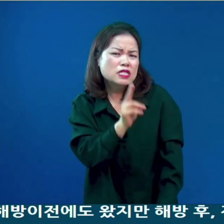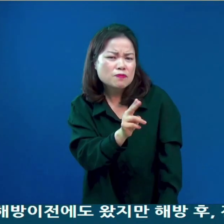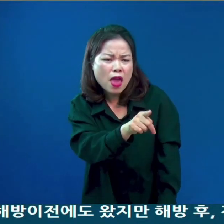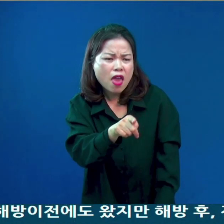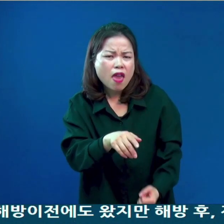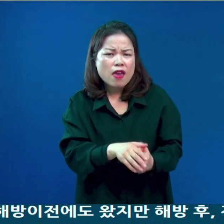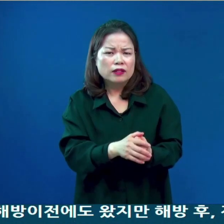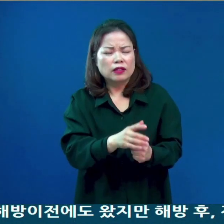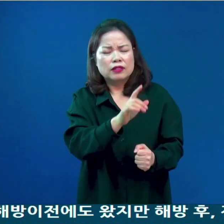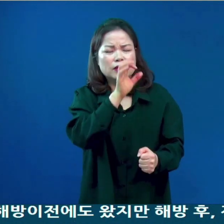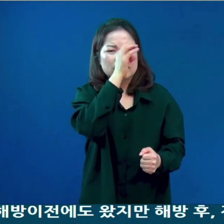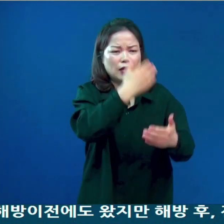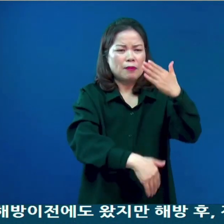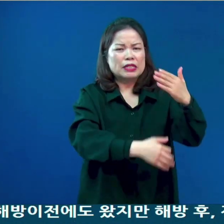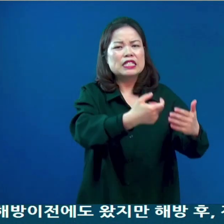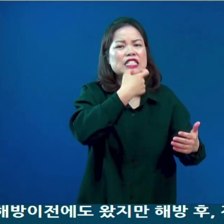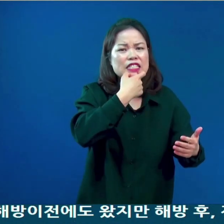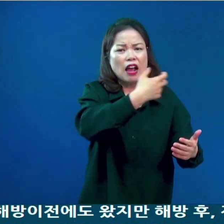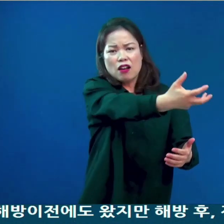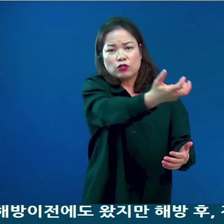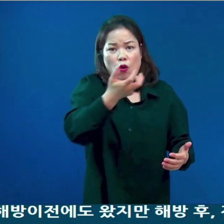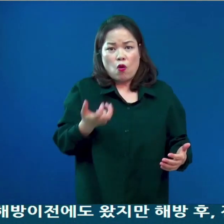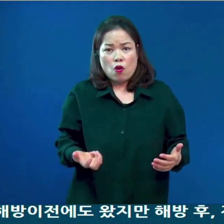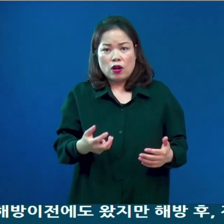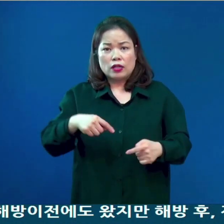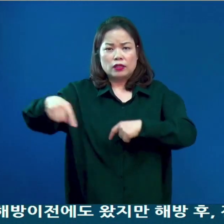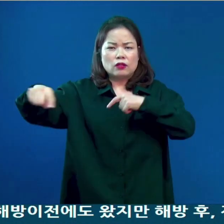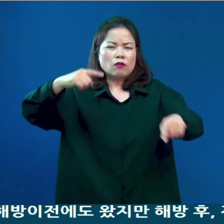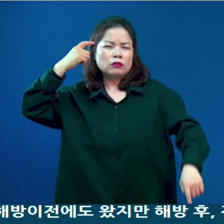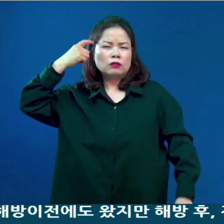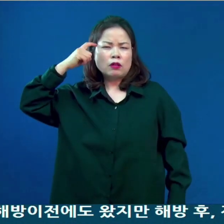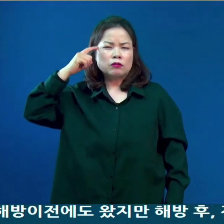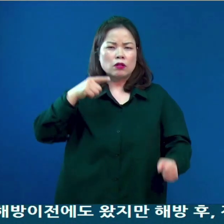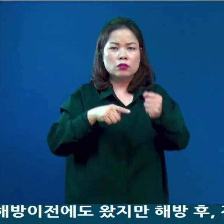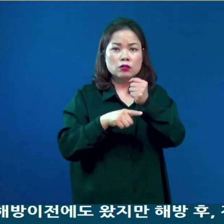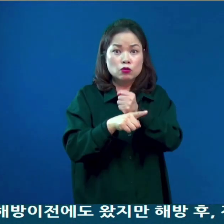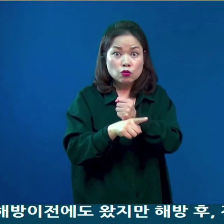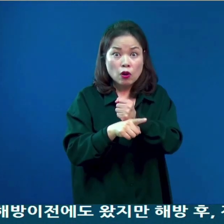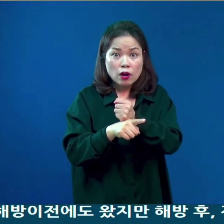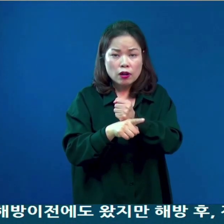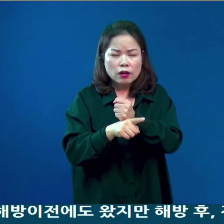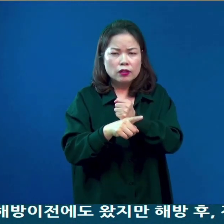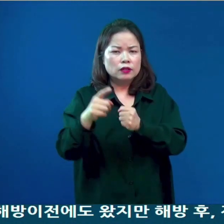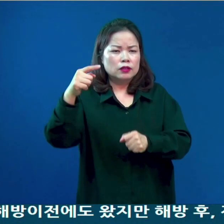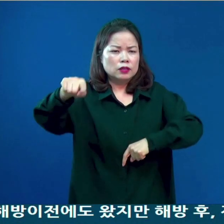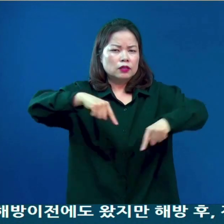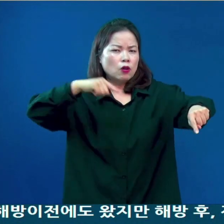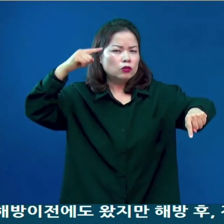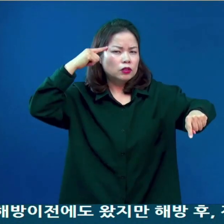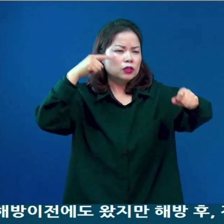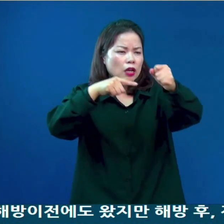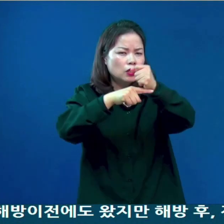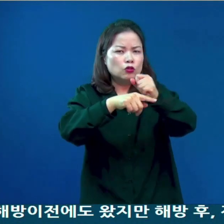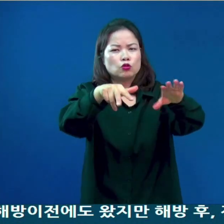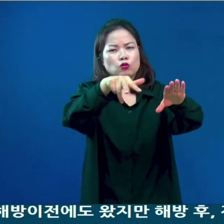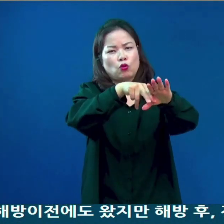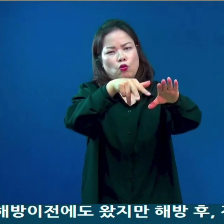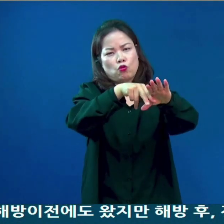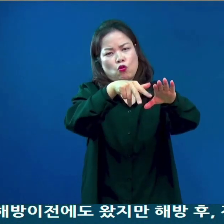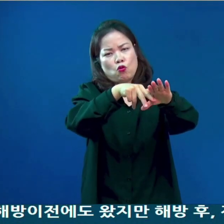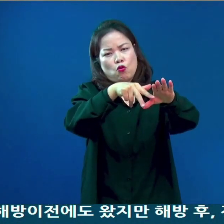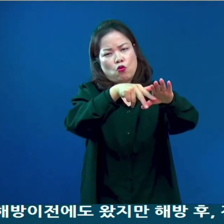하면서 대거 남하하게 되는데, 정치 사상적 이유가 바로 이 정치 사상의 이유가 종교의